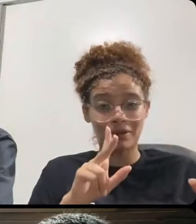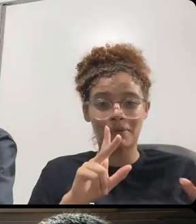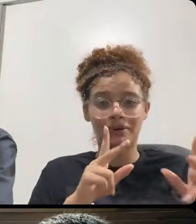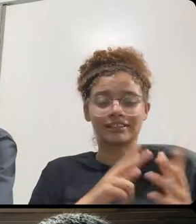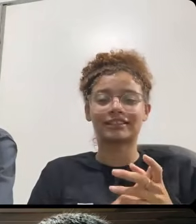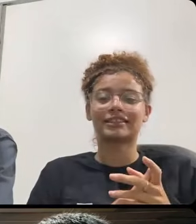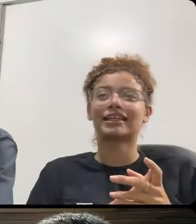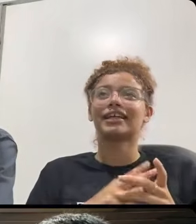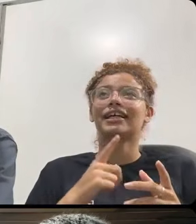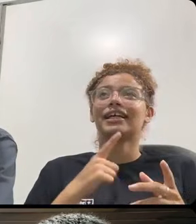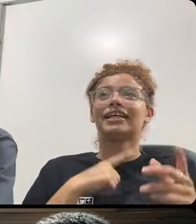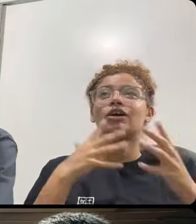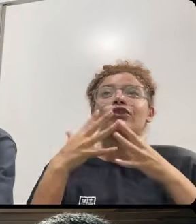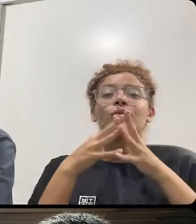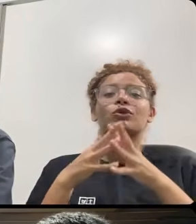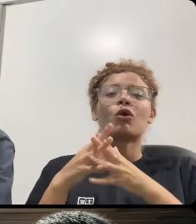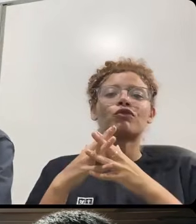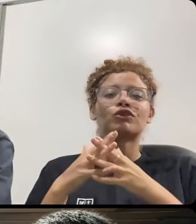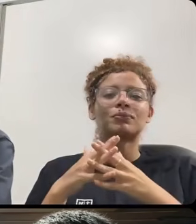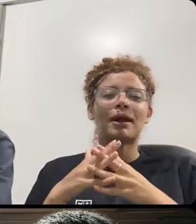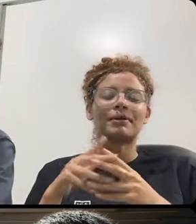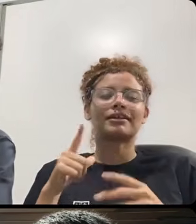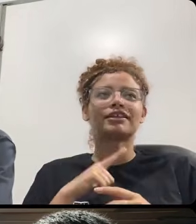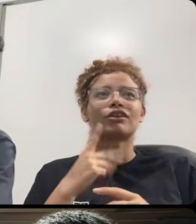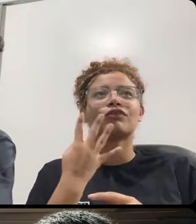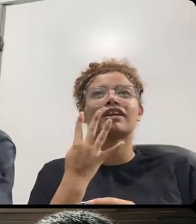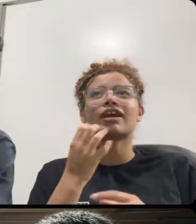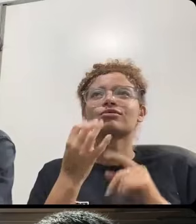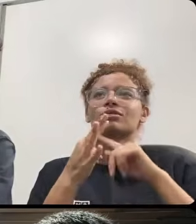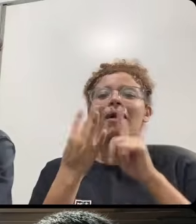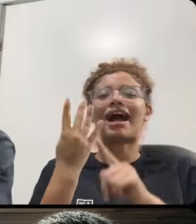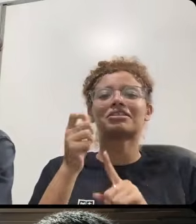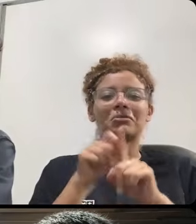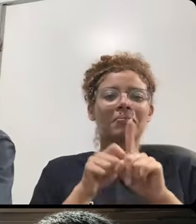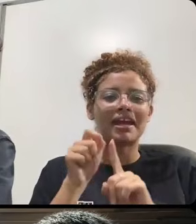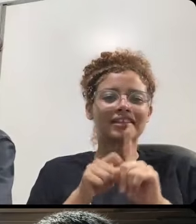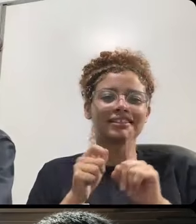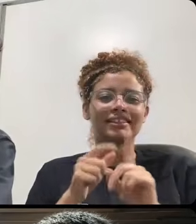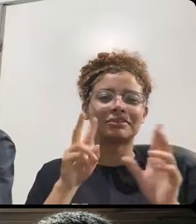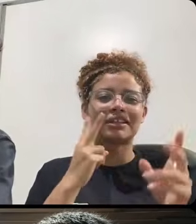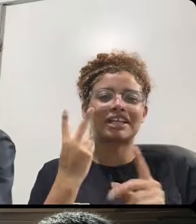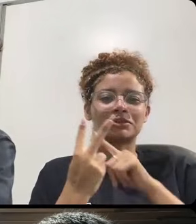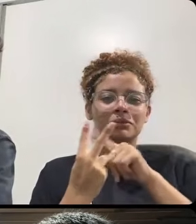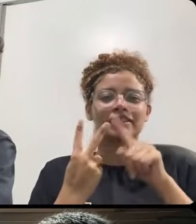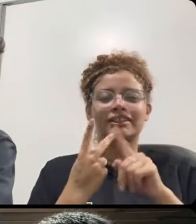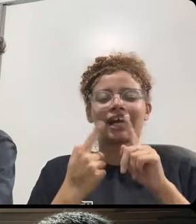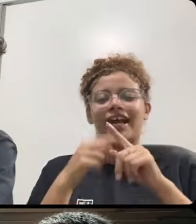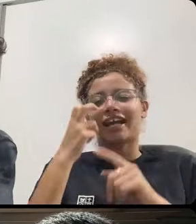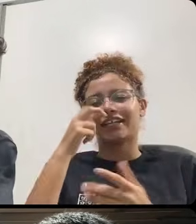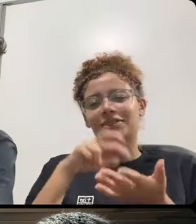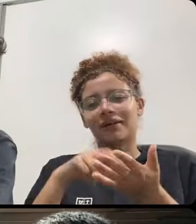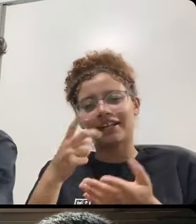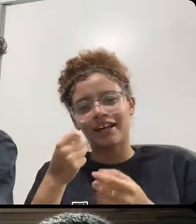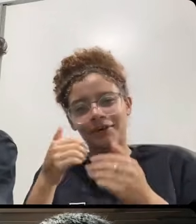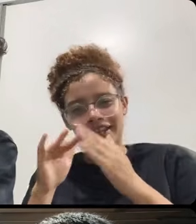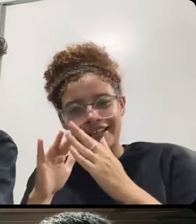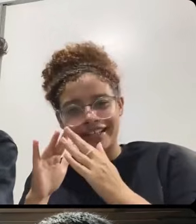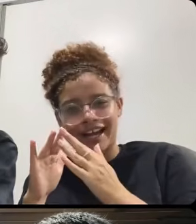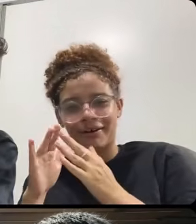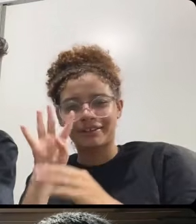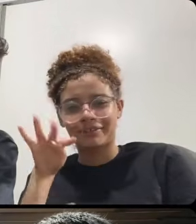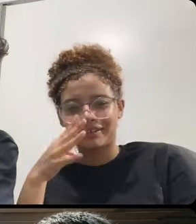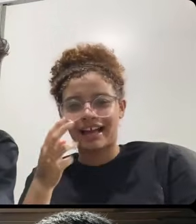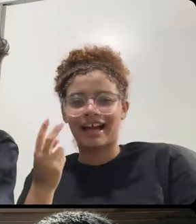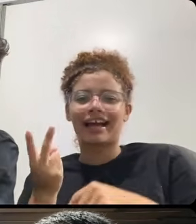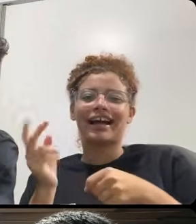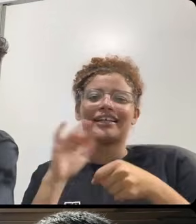outras bem opostas. Então foi muito confuso para mim, tanto que eu fiquei uns 4 meses indo nas duas. De manhã eu ia